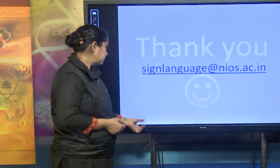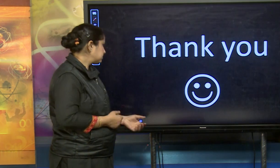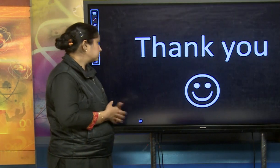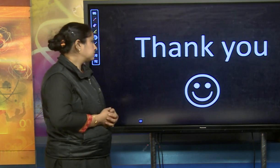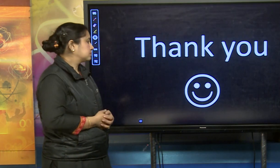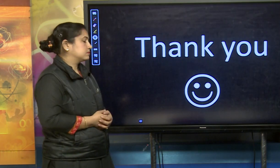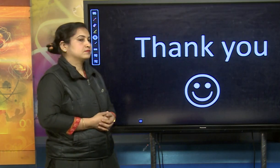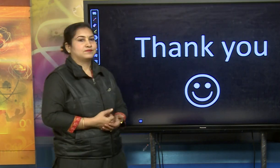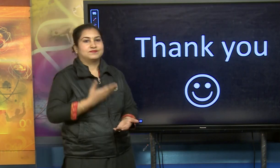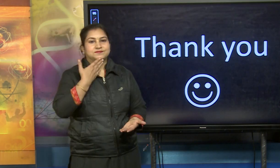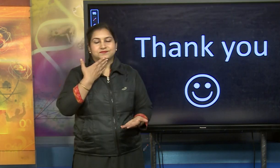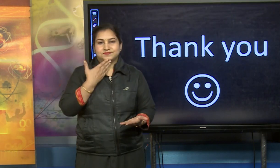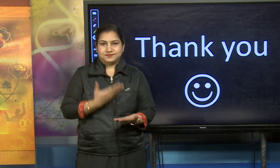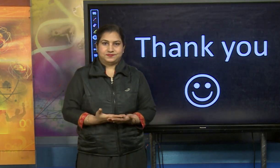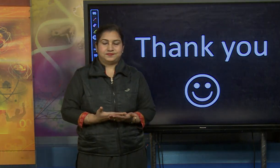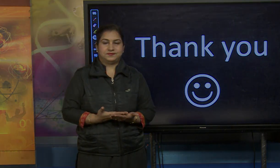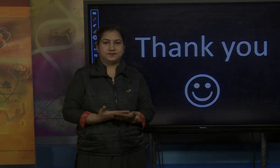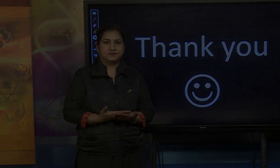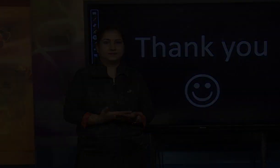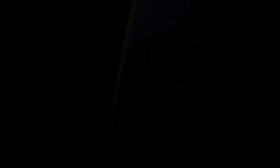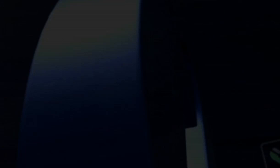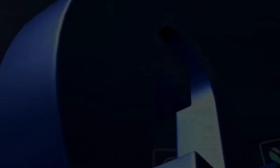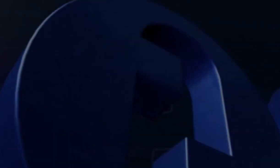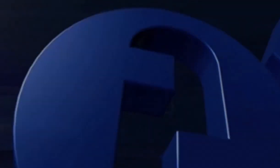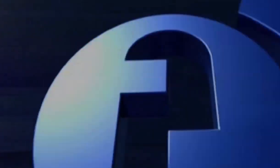शब्द धन्यवाद व् कि अ